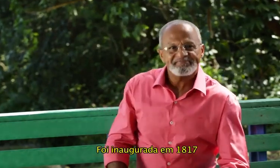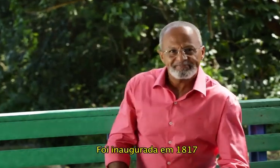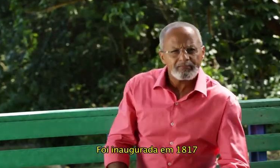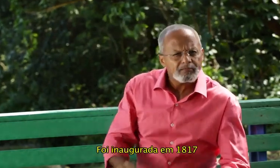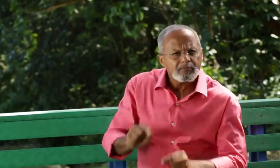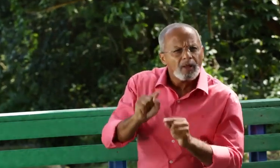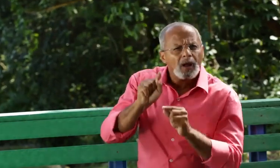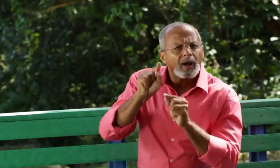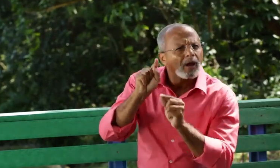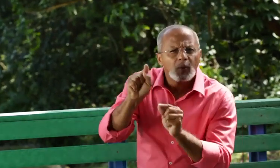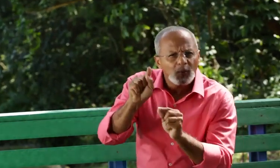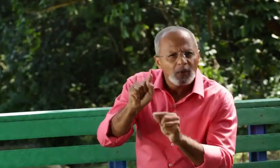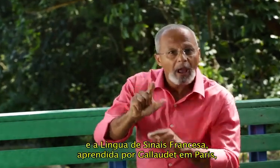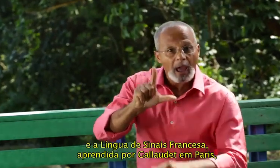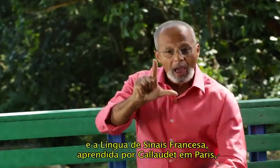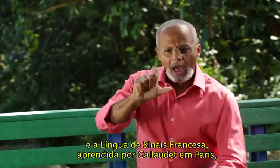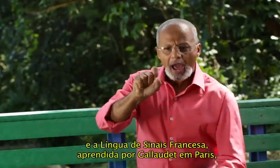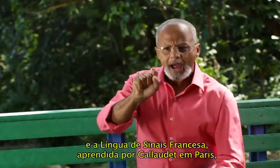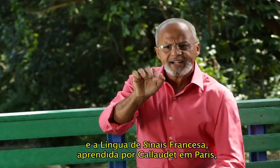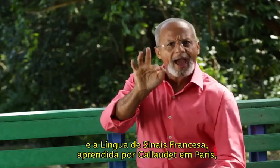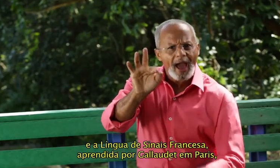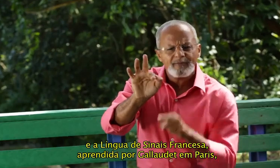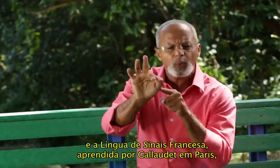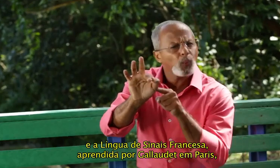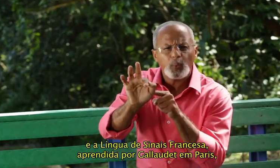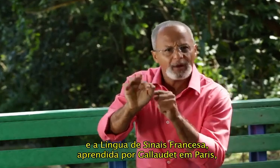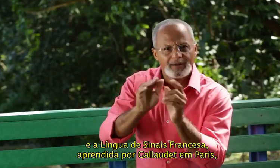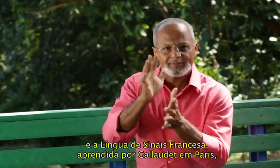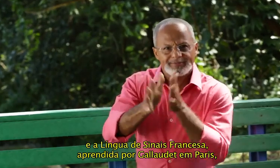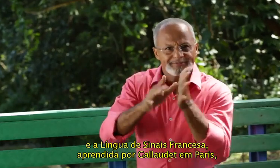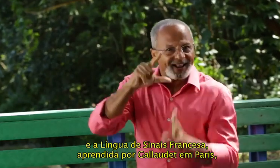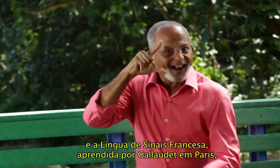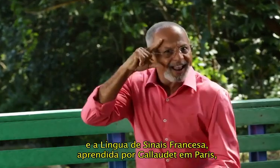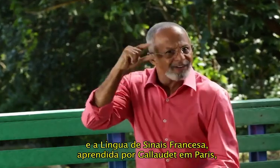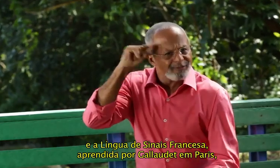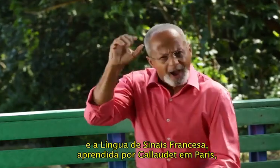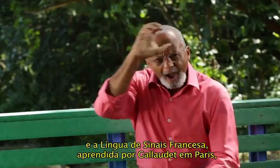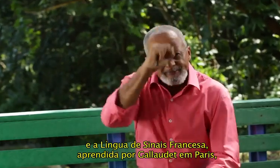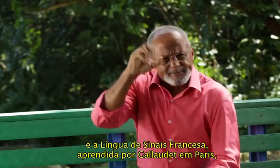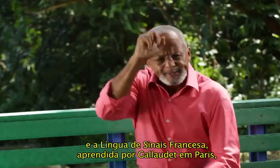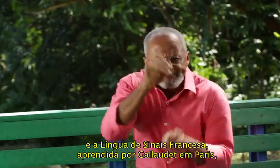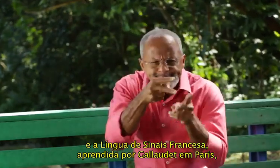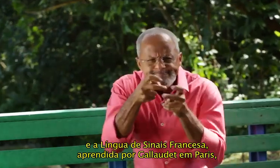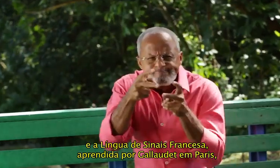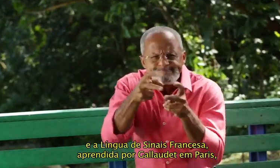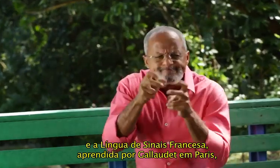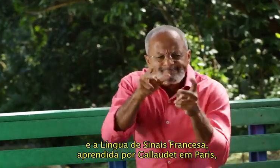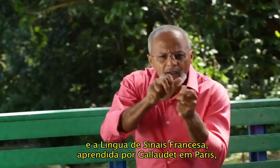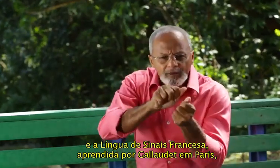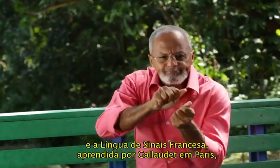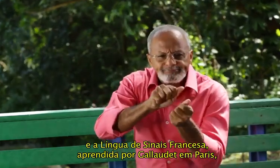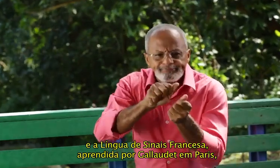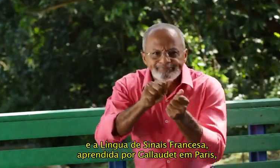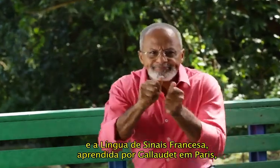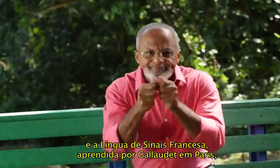1817 e a língua de sinais francesa, aprendida por Gallaudet em Paris,